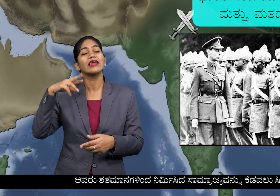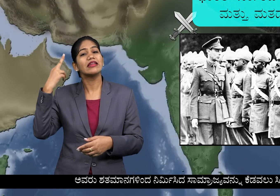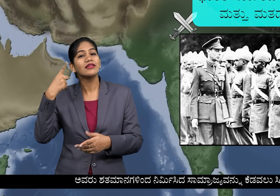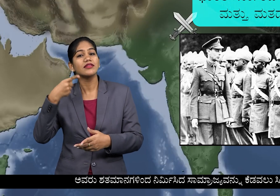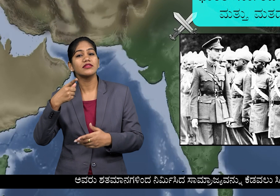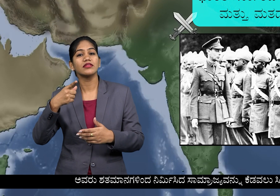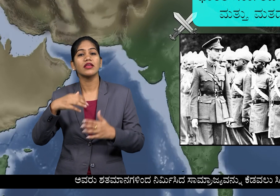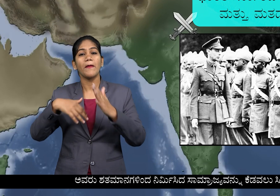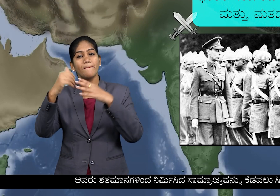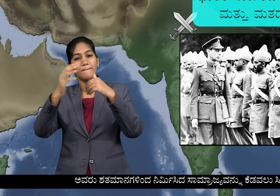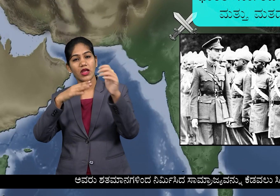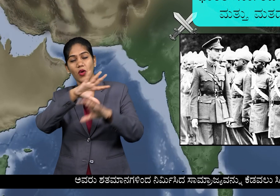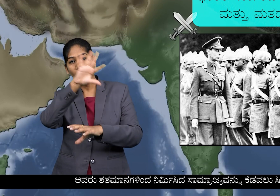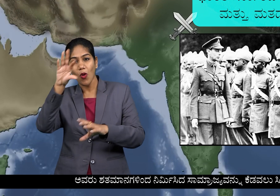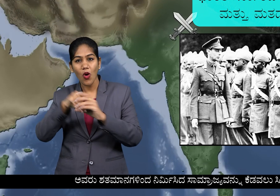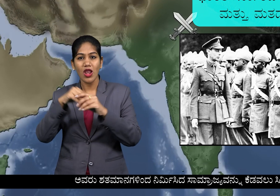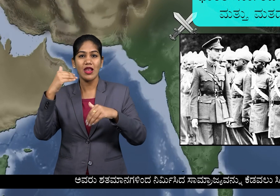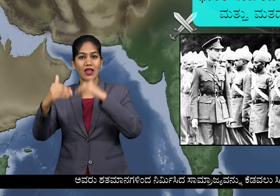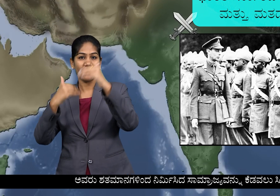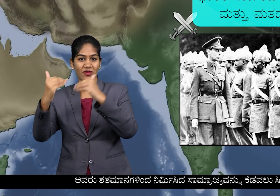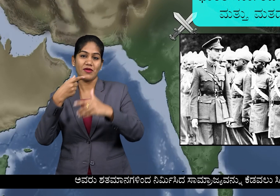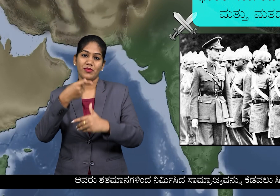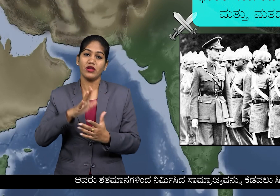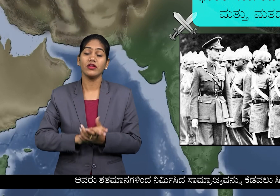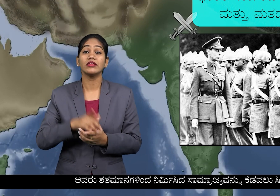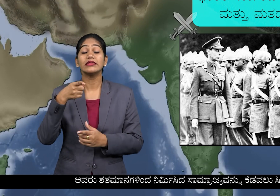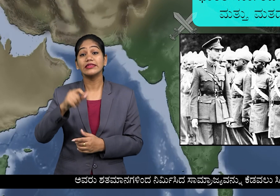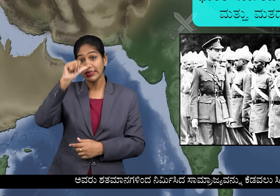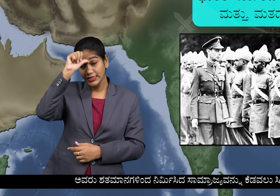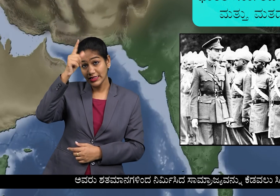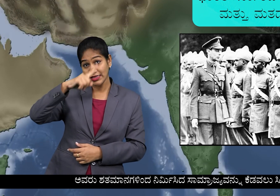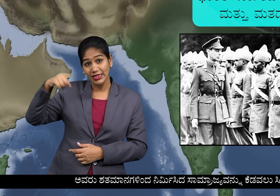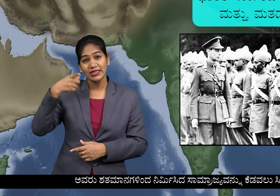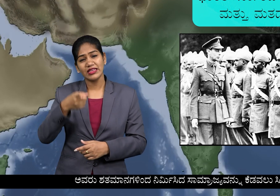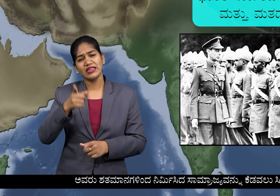ನಿರ್ಮಿಸಿದ ಸಾಮ್ರಾಜ್ಯವನ್ನು ಕೆಡವಲು ಸಿದ್ಧರಿರಲಿಲ್ಲ.